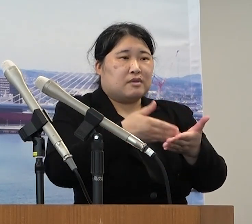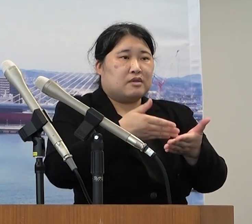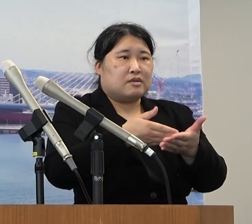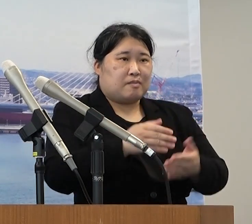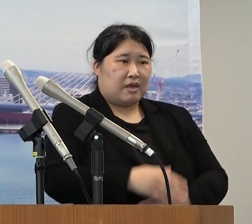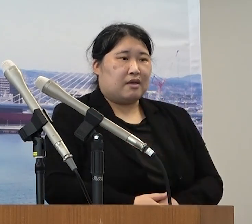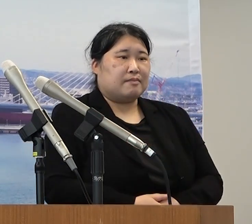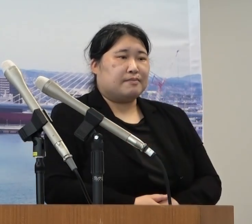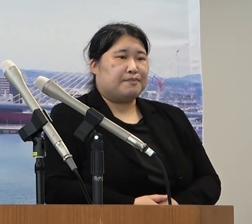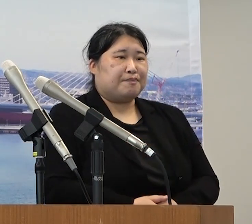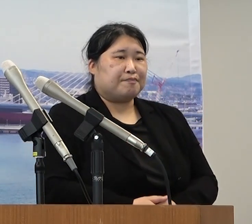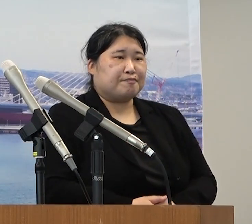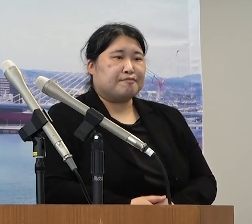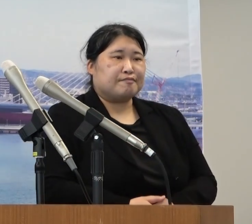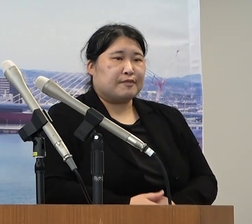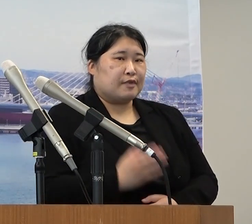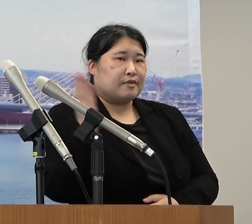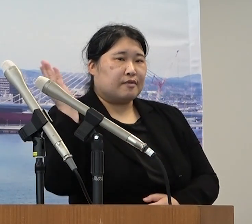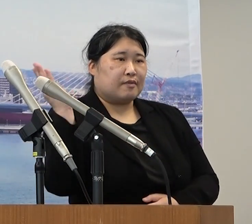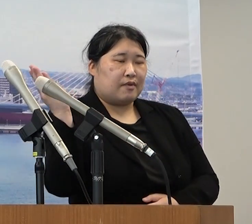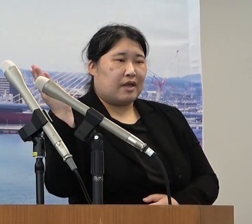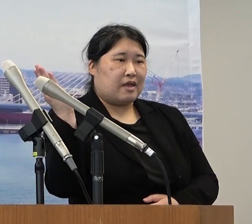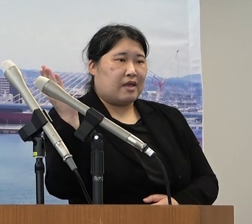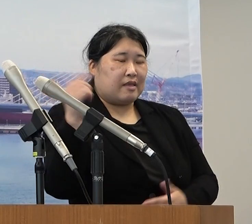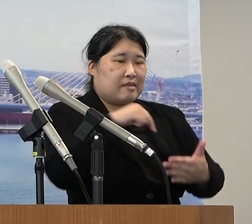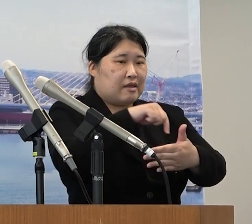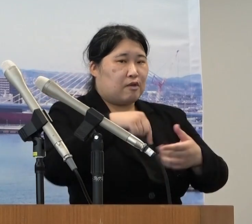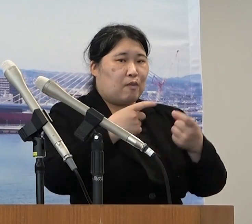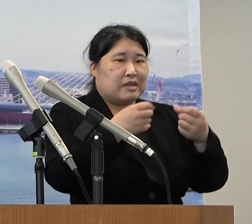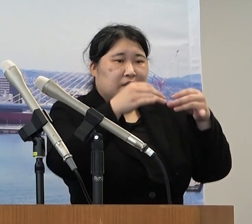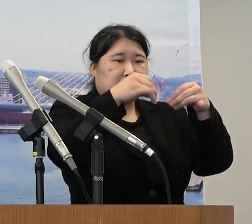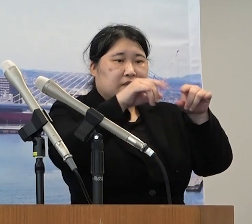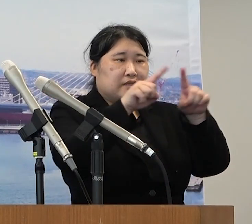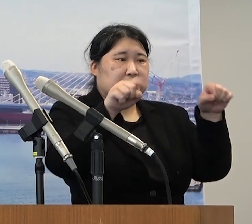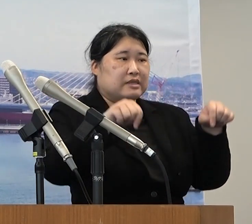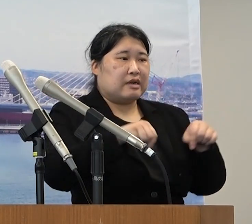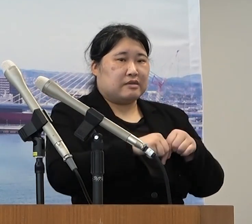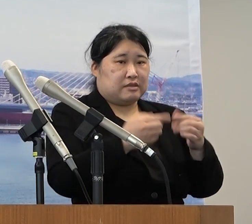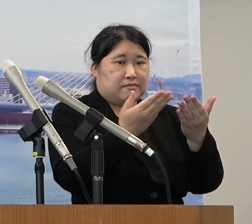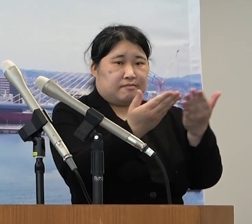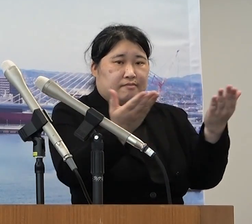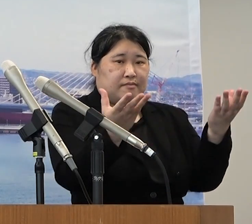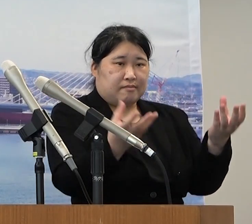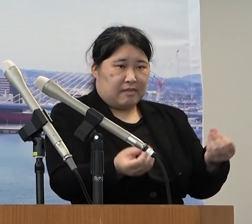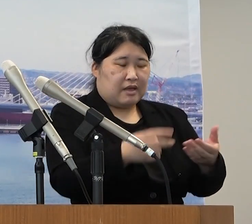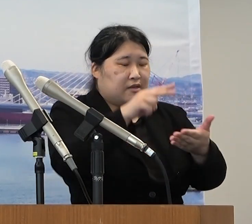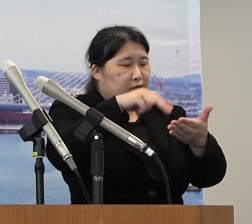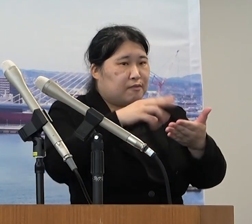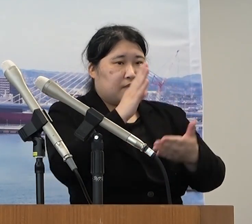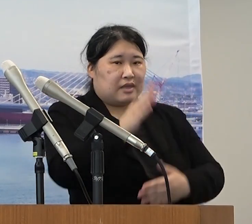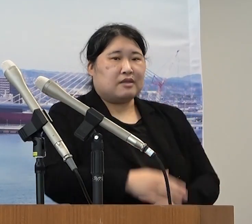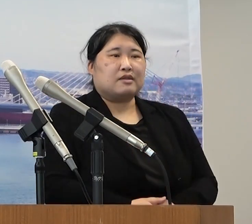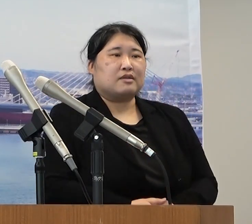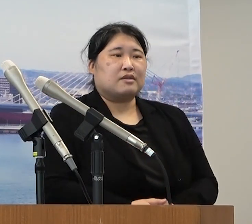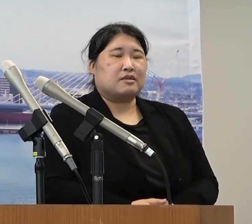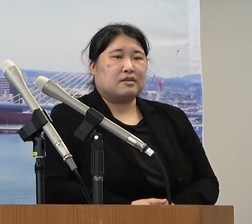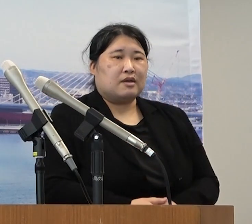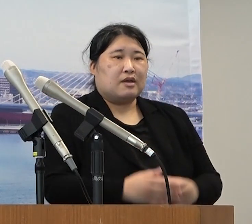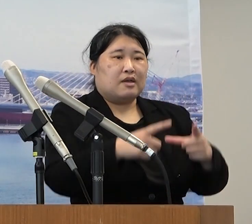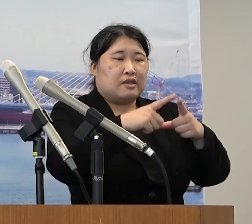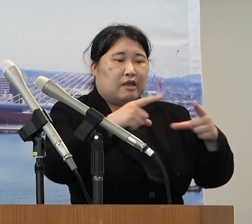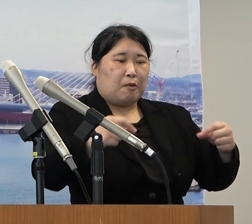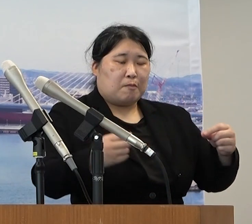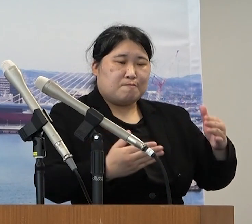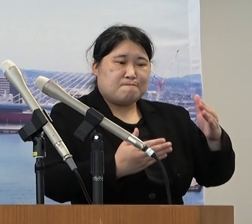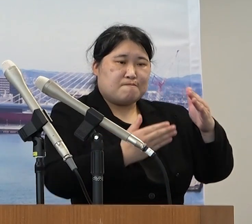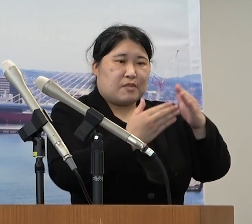。こちらもモニターと同様のチラシをお手元に配布しておりますのでご覧ください。日本最大